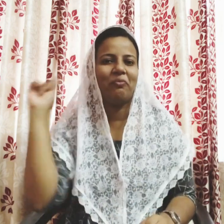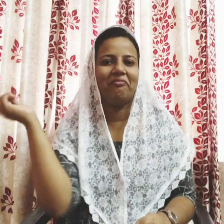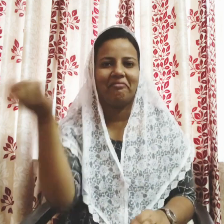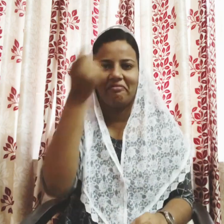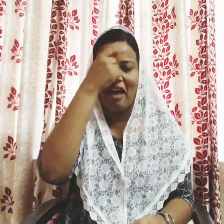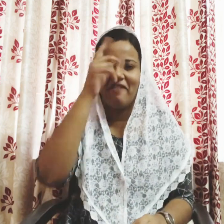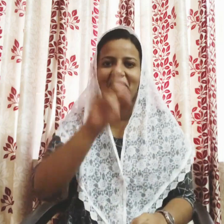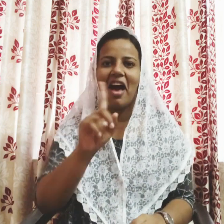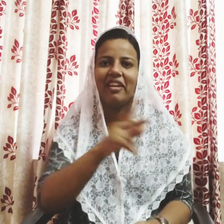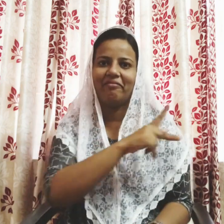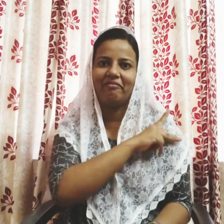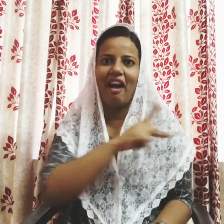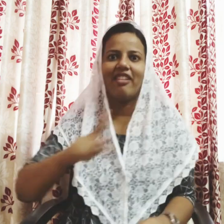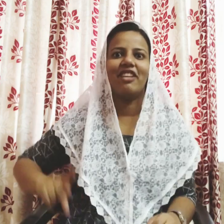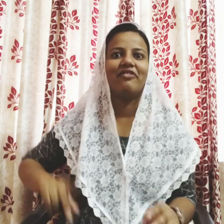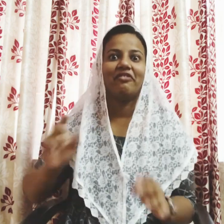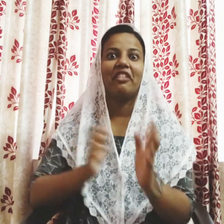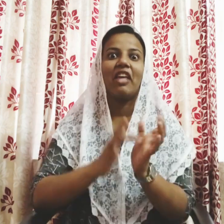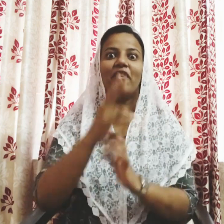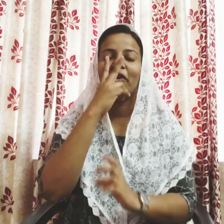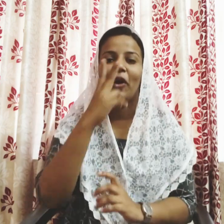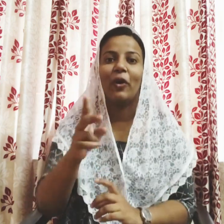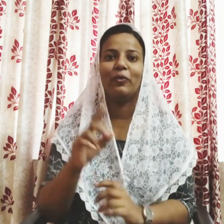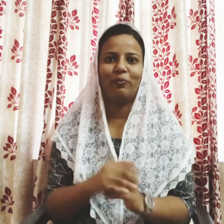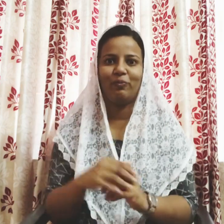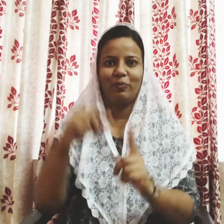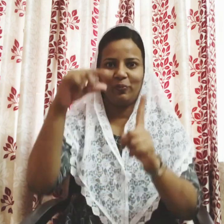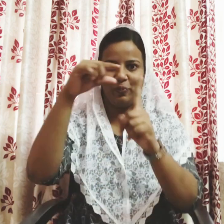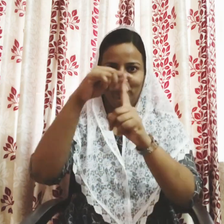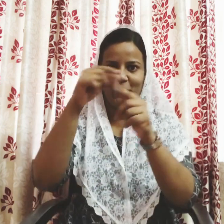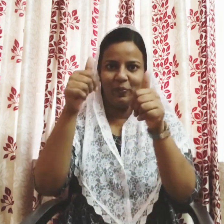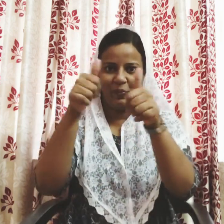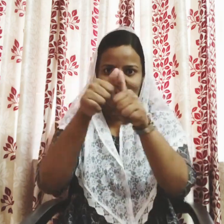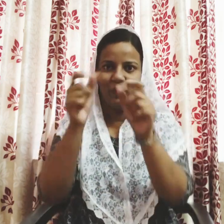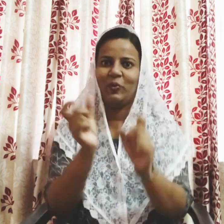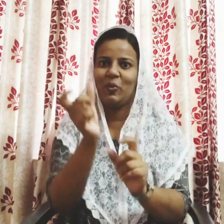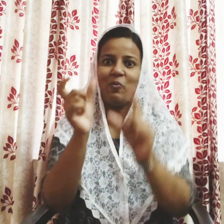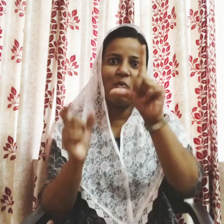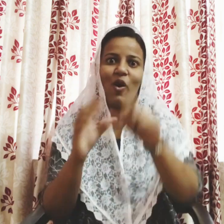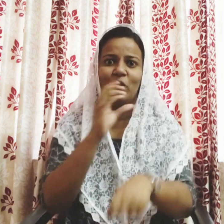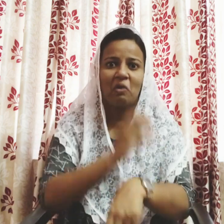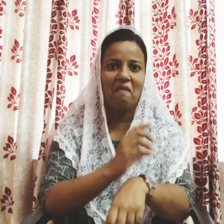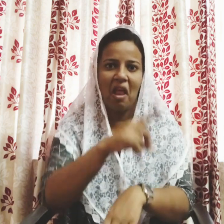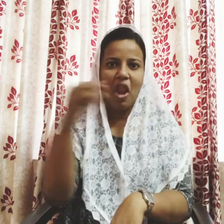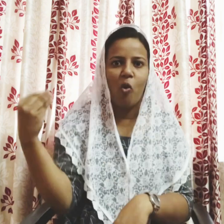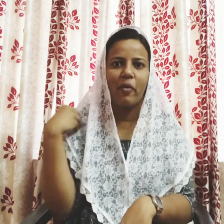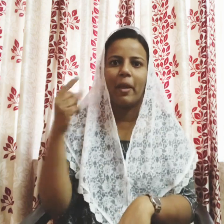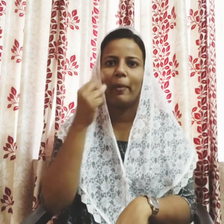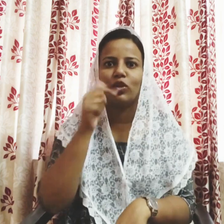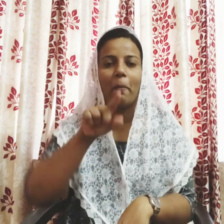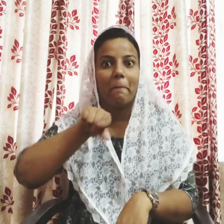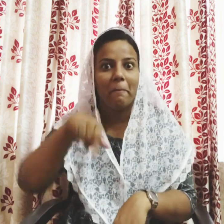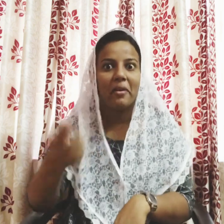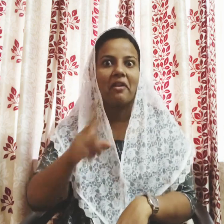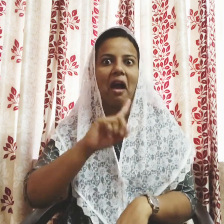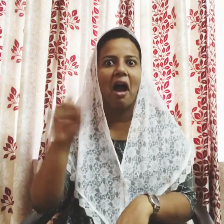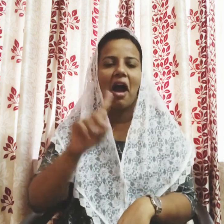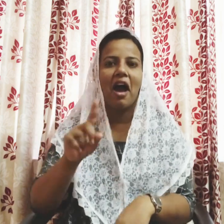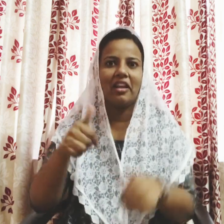ദാവീദിനെ രാജാവായിട്ടാണ് കണ്ടത്. ഐ മീൻ ശൗലിനെ എല്ലാവരും കണ്ടത് സഭയെ ഉപദ്രവിക്കുന്നവനായിട്ട്, എന്നാൽ കർത്താവ് കണ്ടത് അപ്പോസ്തോലനായിട്ടാണ്